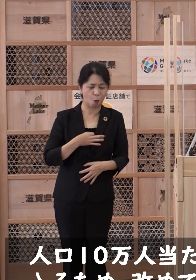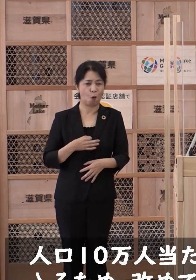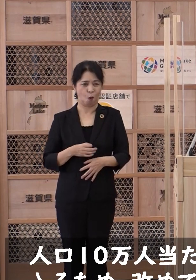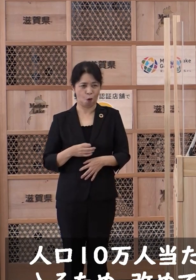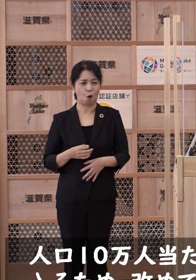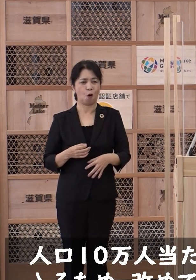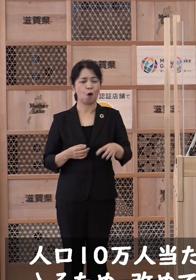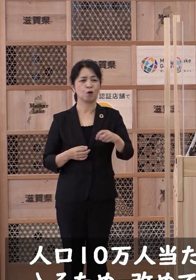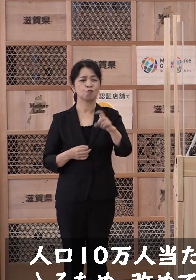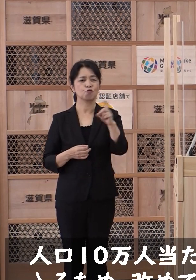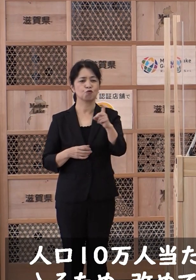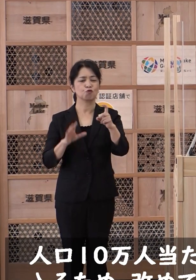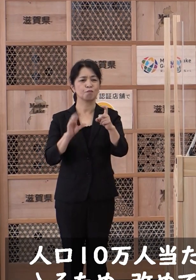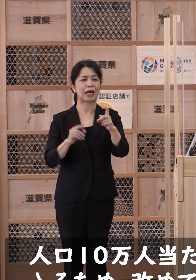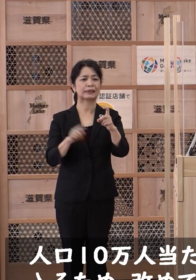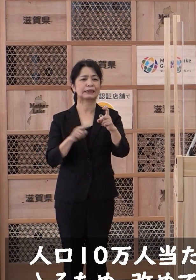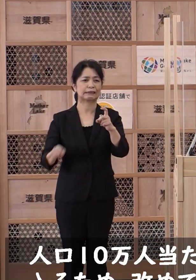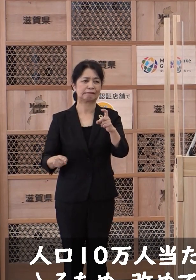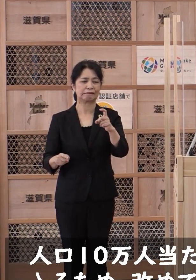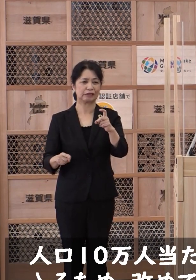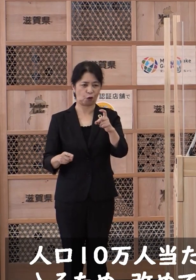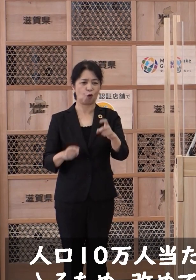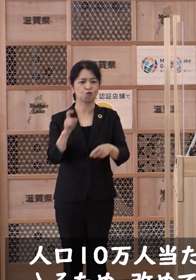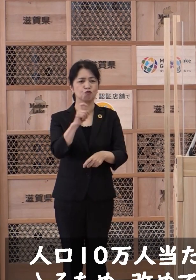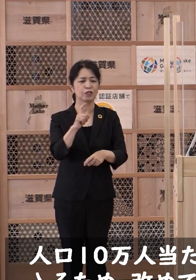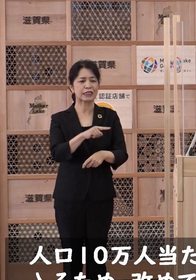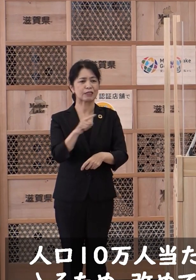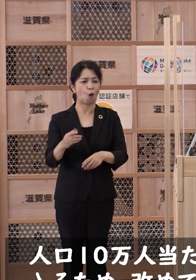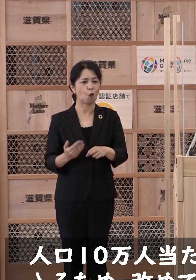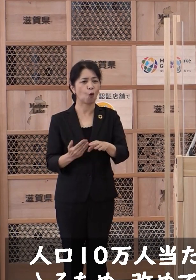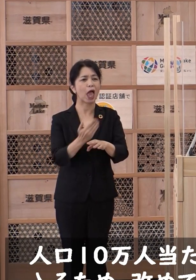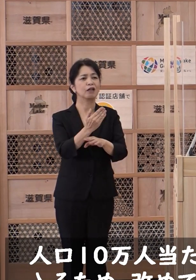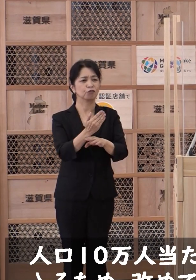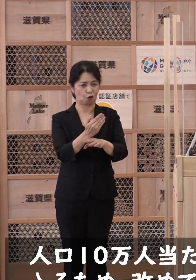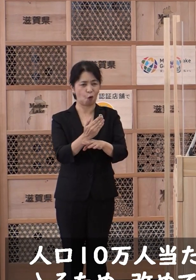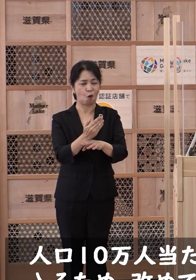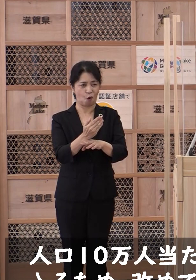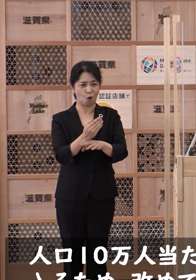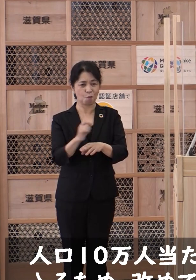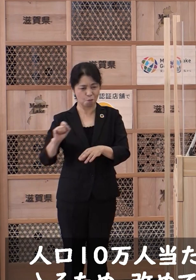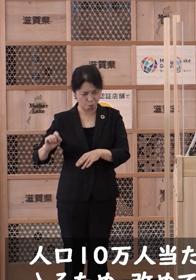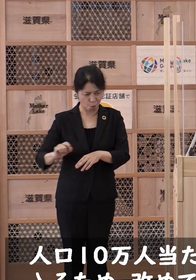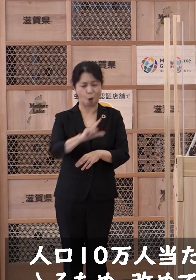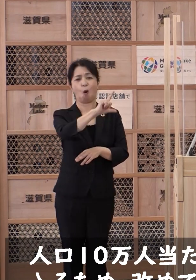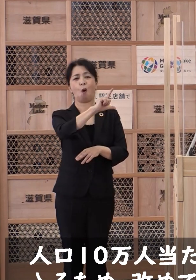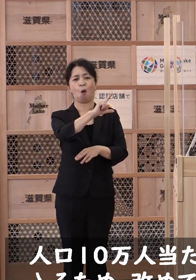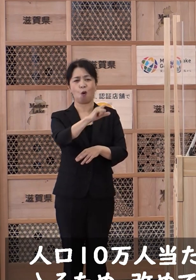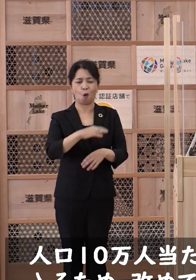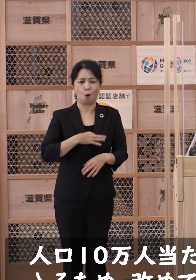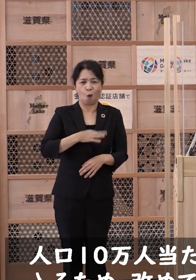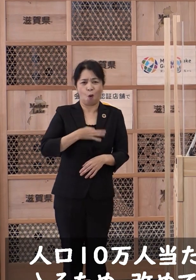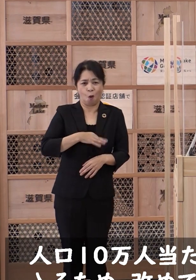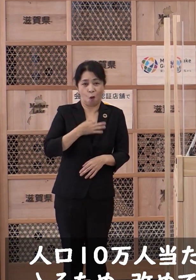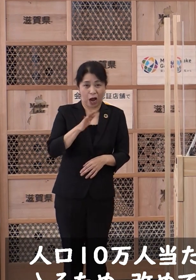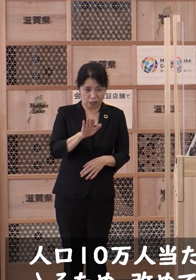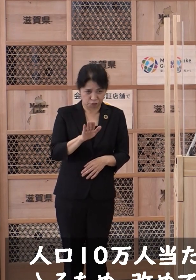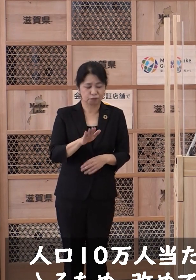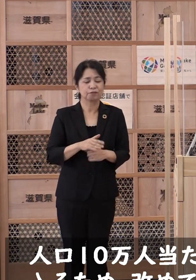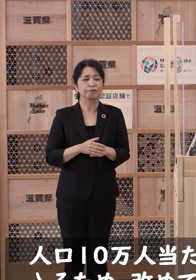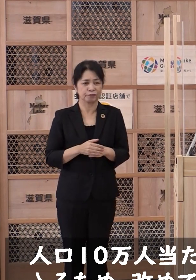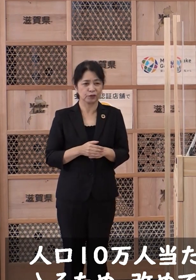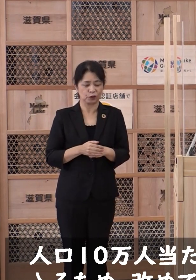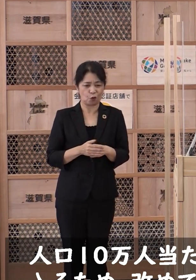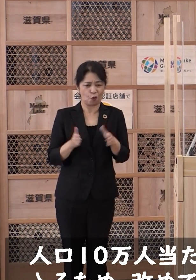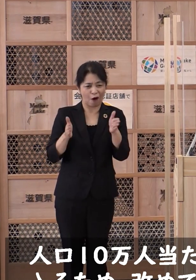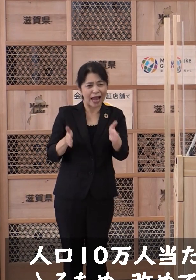たり10人を超えると一気に拡大局面に入ってきますので、なんとかこの間